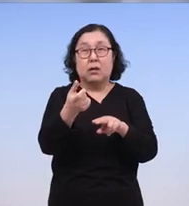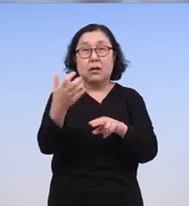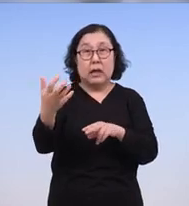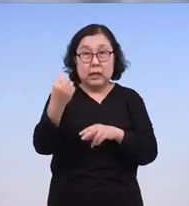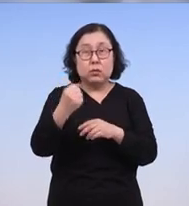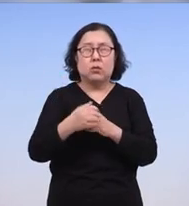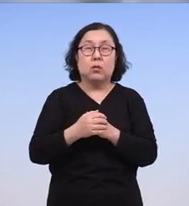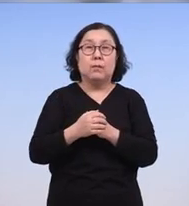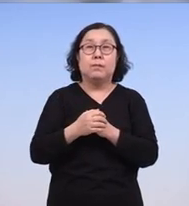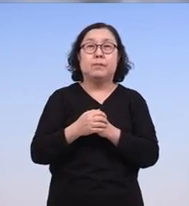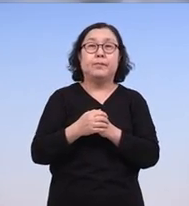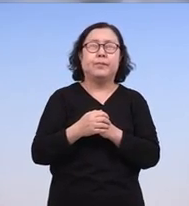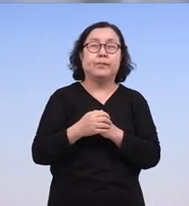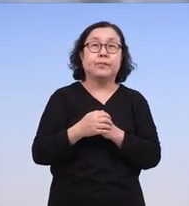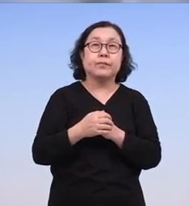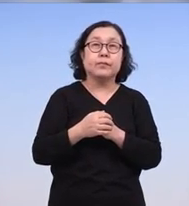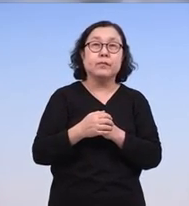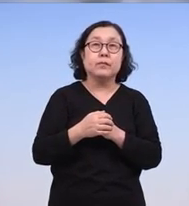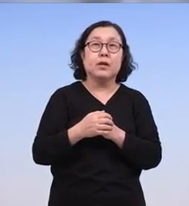가지고도